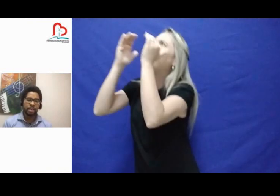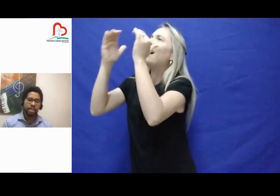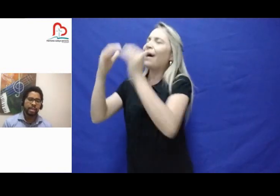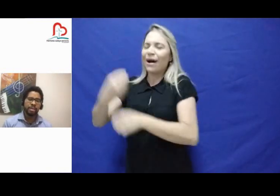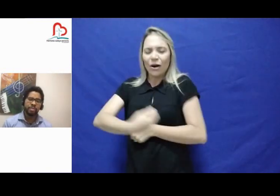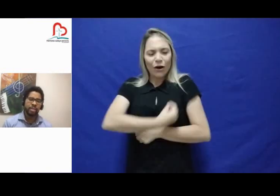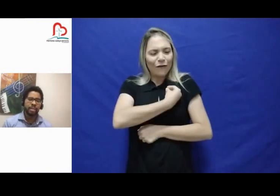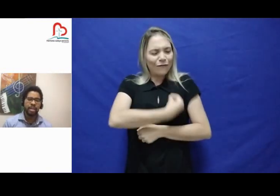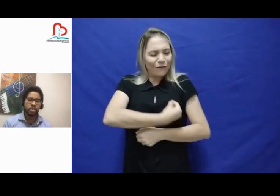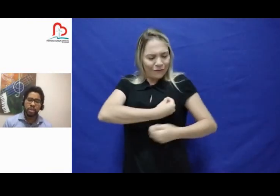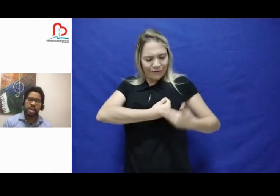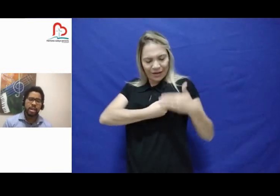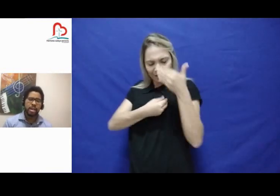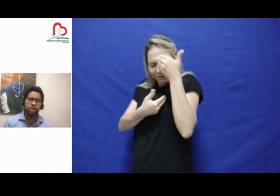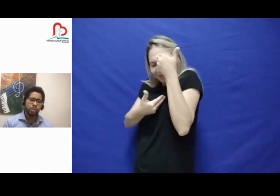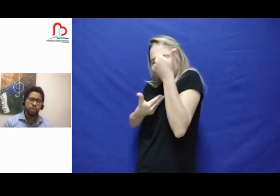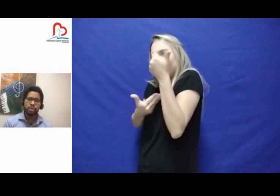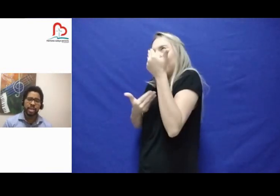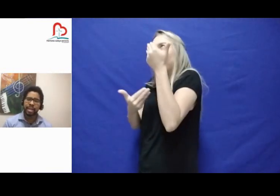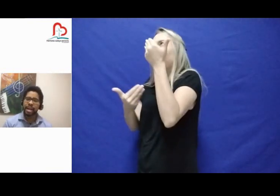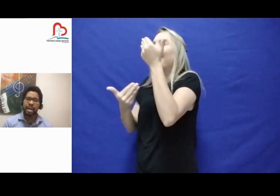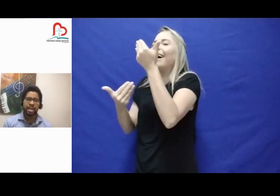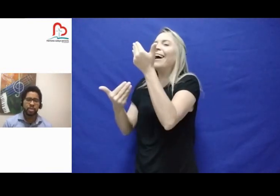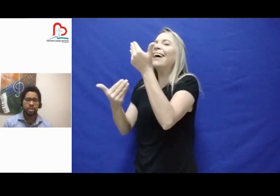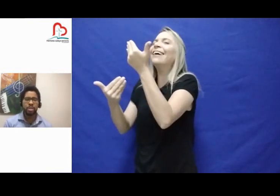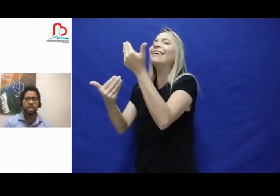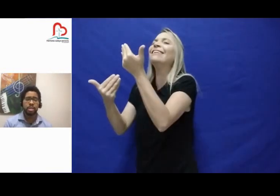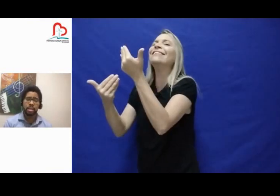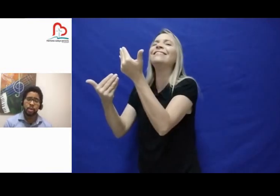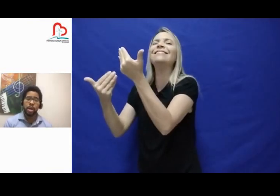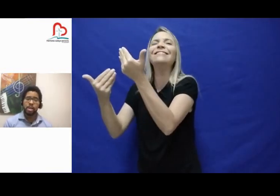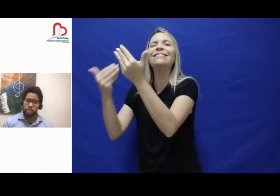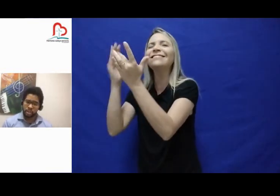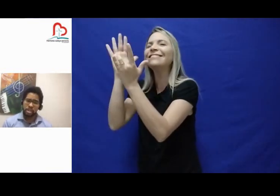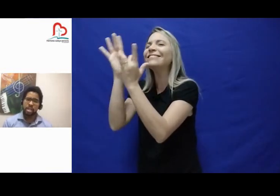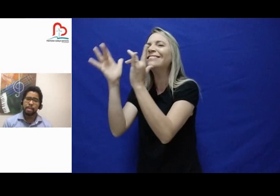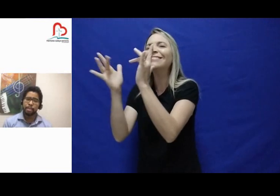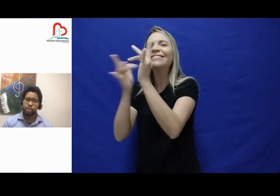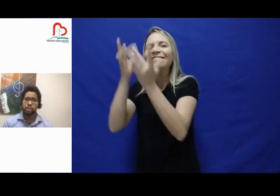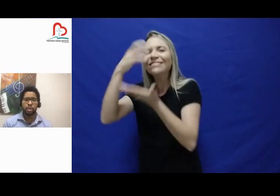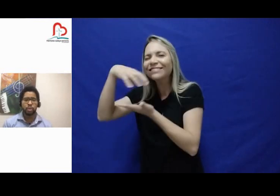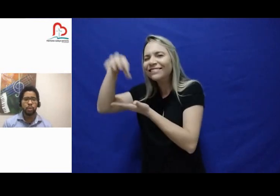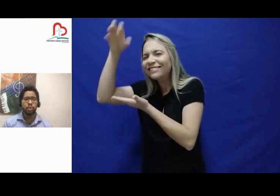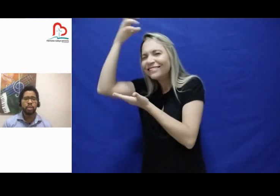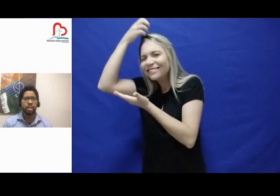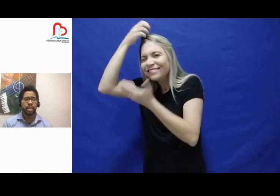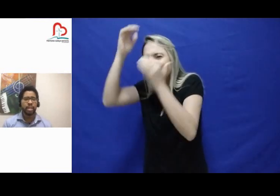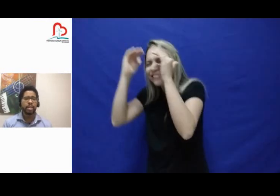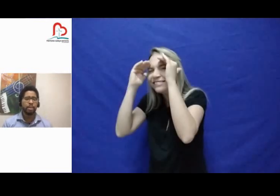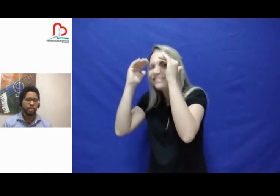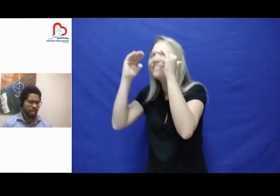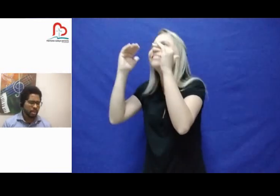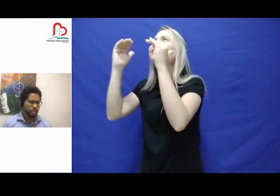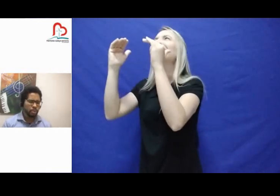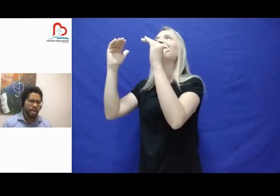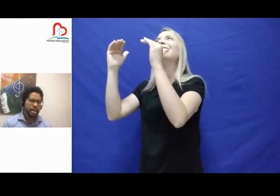Na minha vida cheio de gratidão, sim, a meu Senhor e